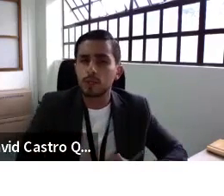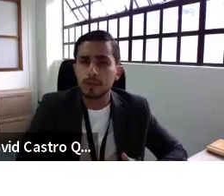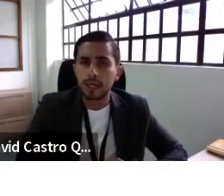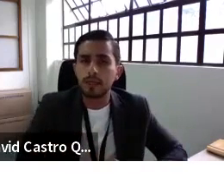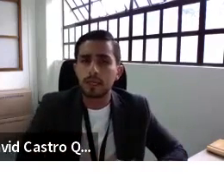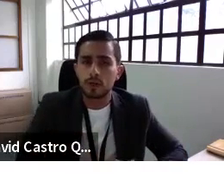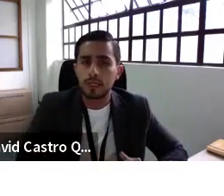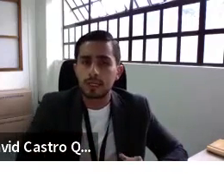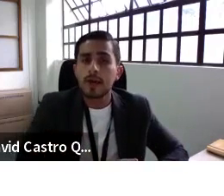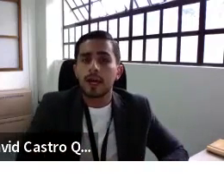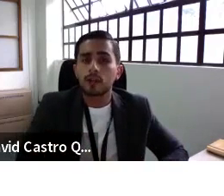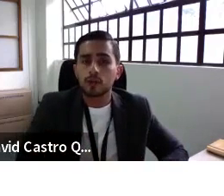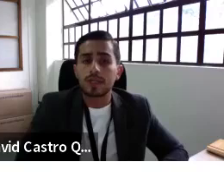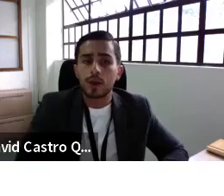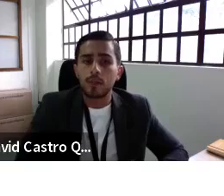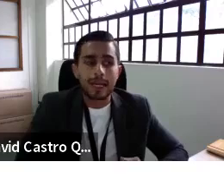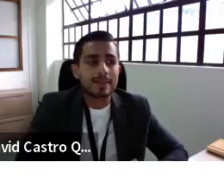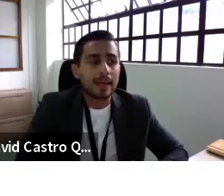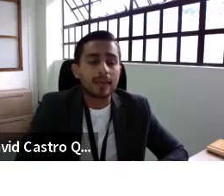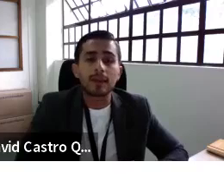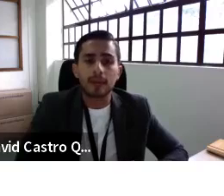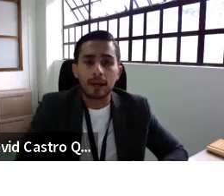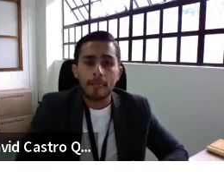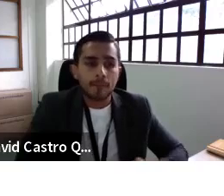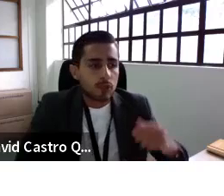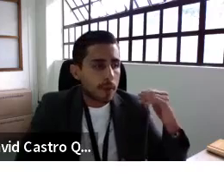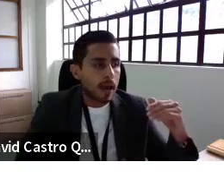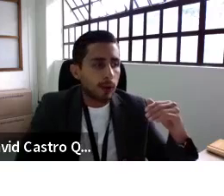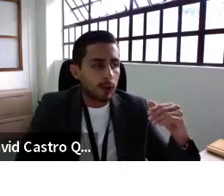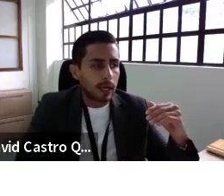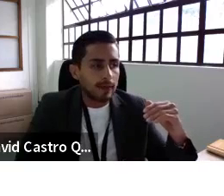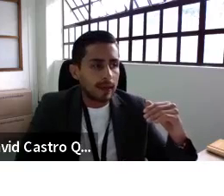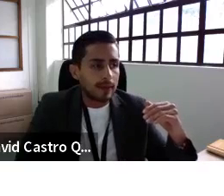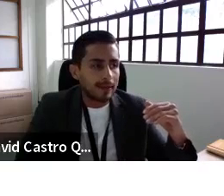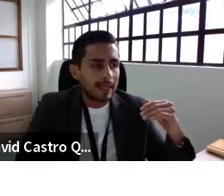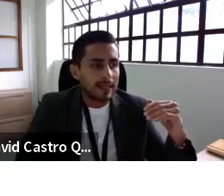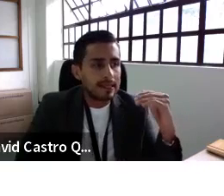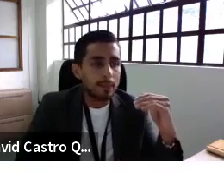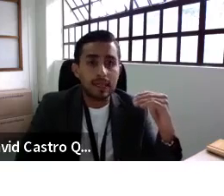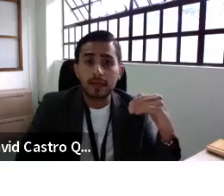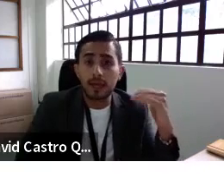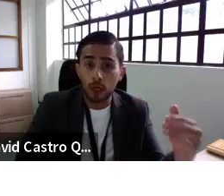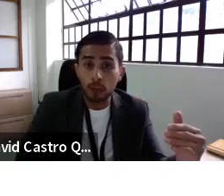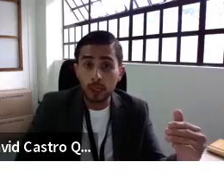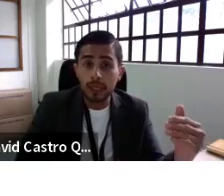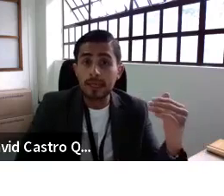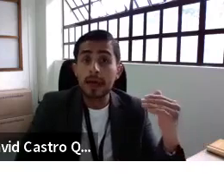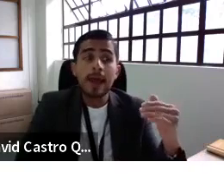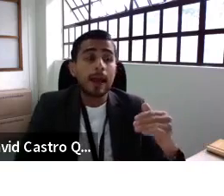muchísimas limitaciones entonces de todas maneras si hay que entender yo siempre hablo de quién es el paciente anónimo quién es la